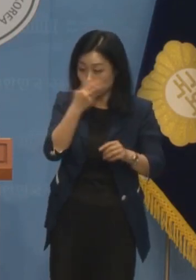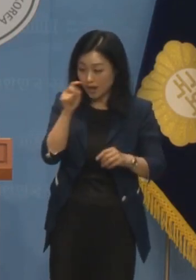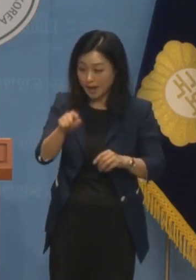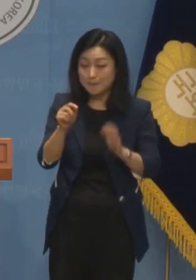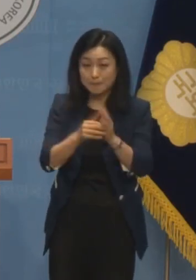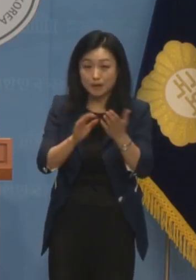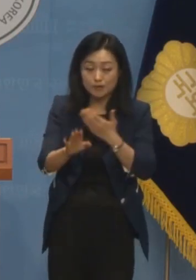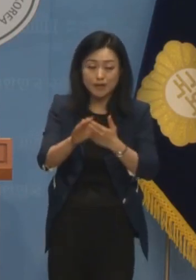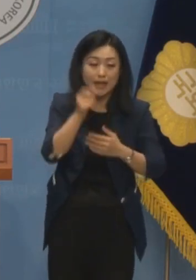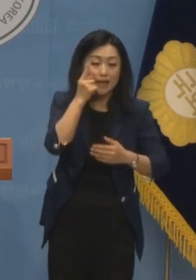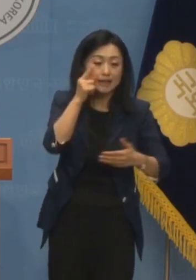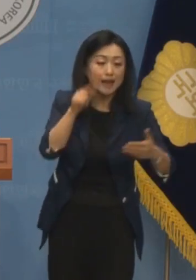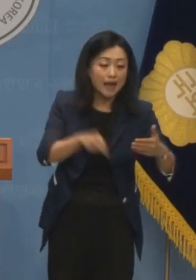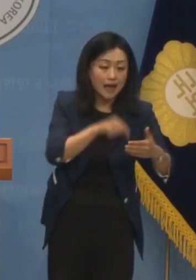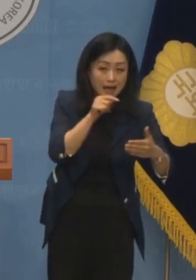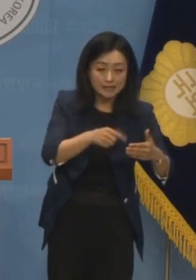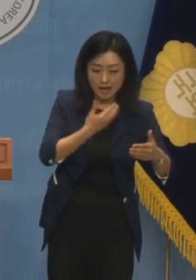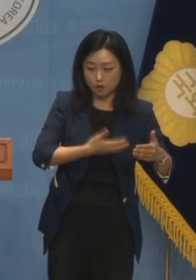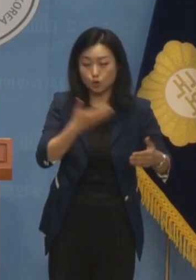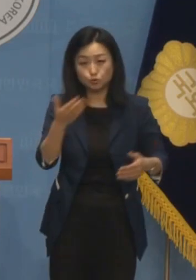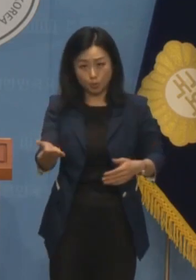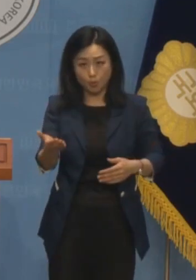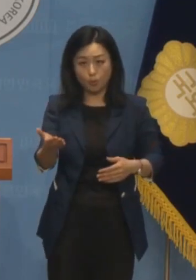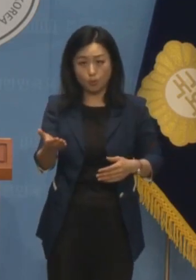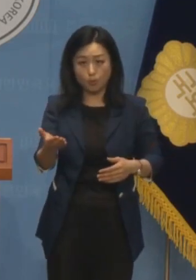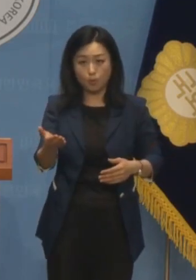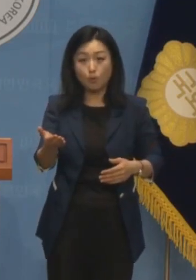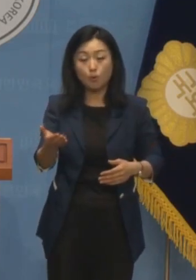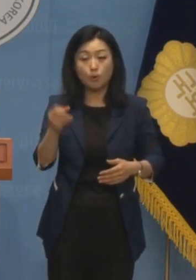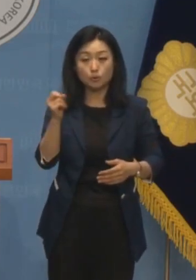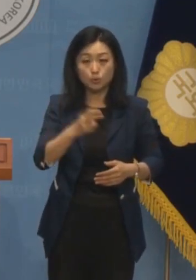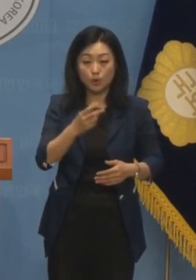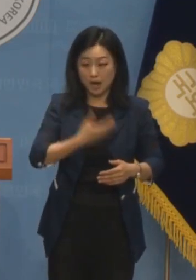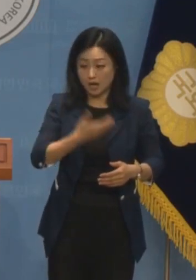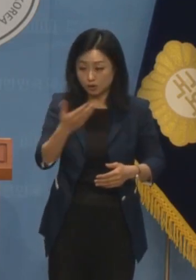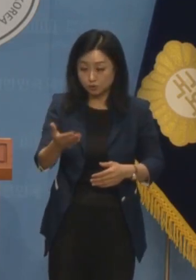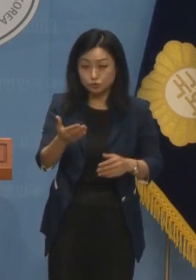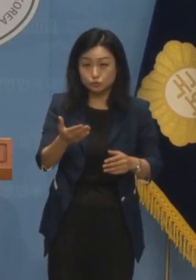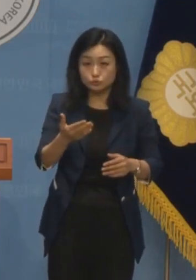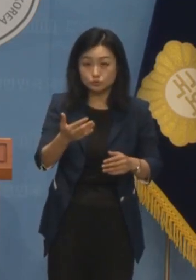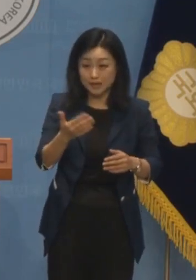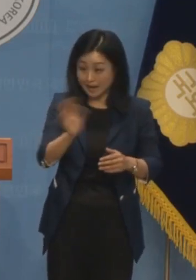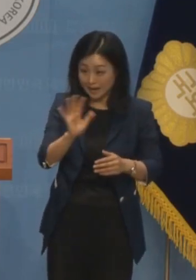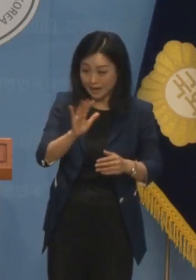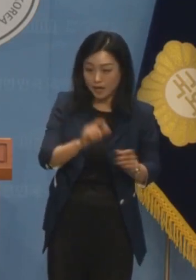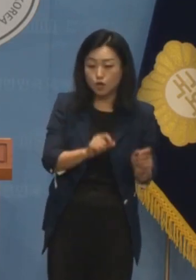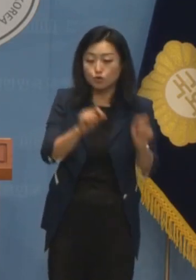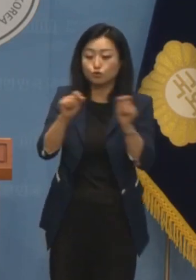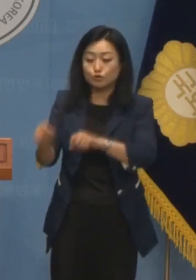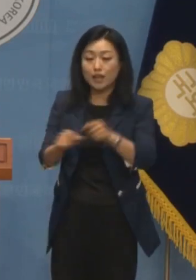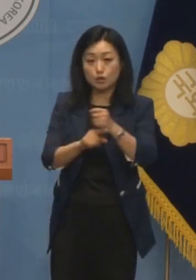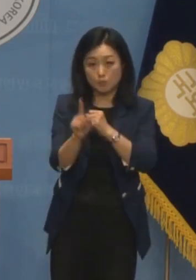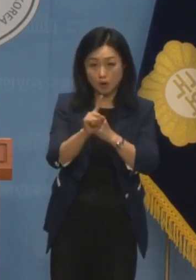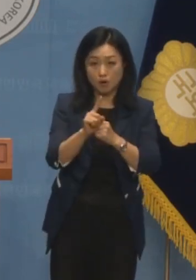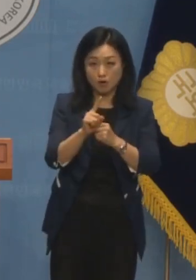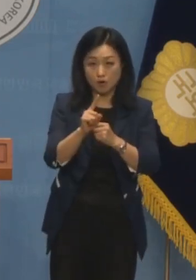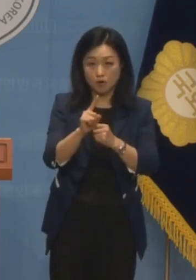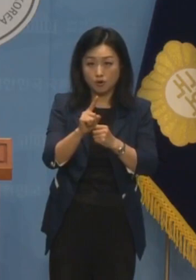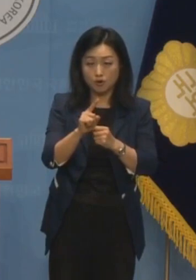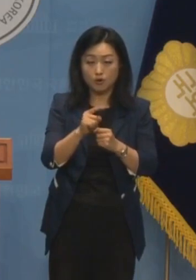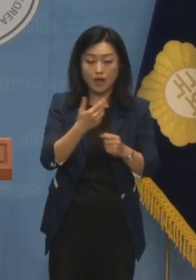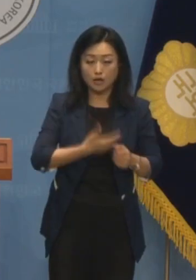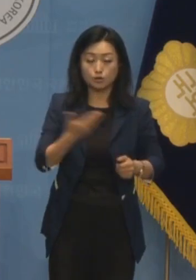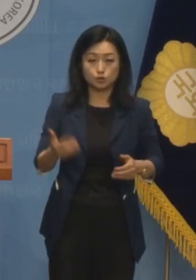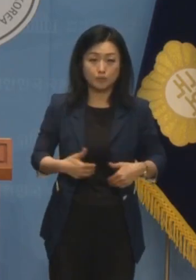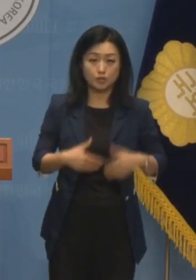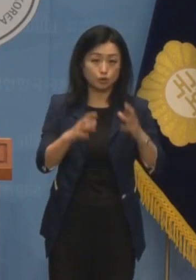30일 이내에 통지하도록 하고 있으며 통지 유예 사유를 엄격히 정해놨습니다. 즉,